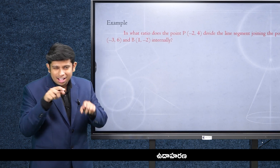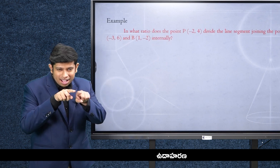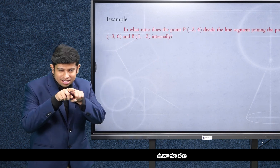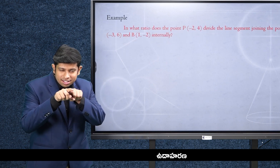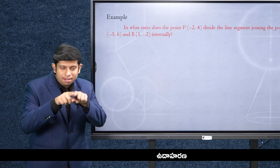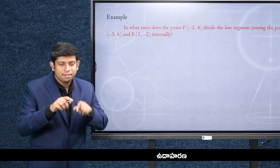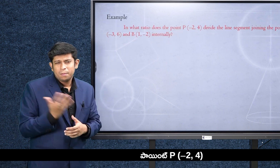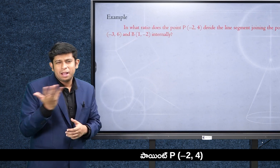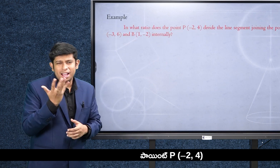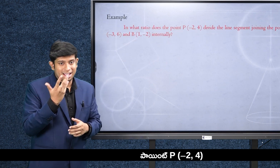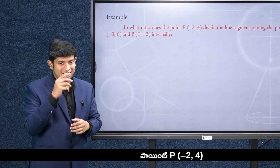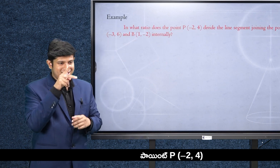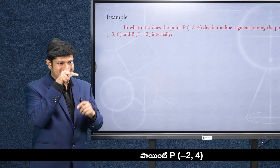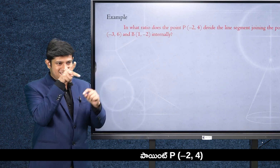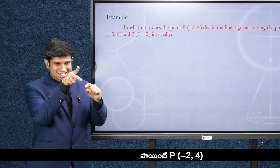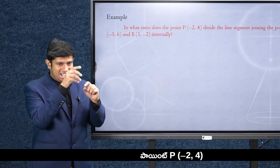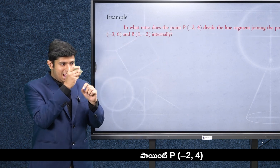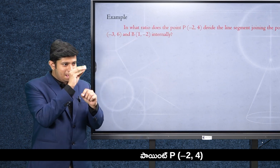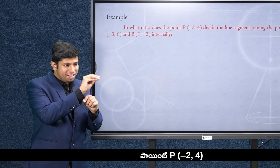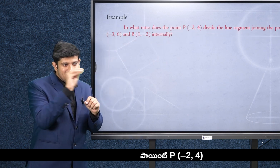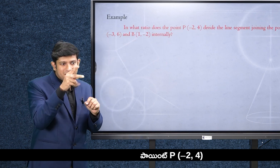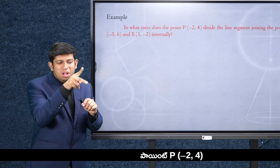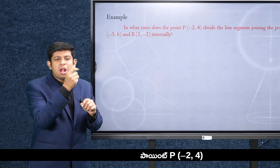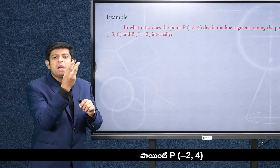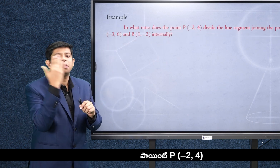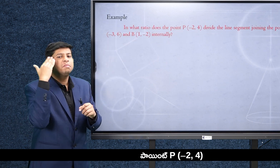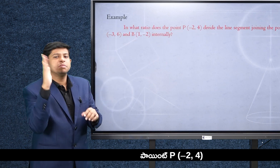ఉదాహరణ పాయింట్ పి -2